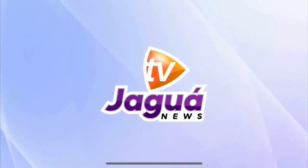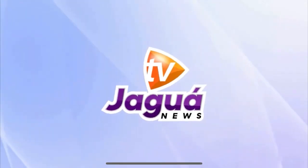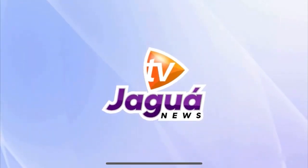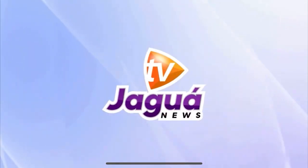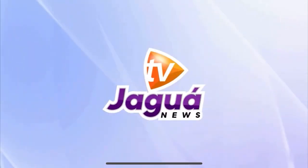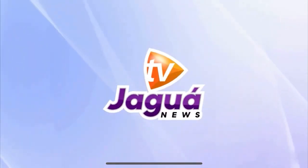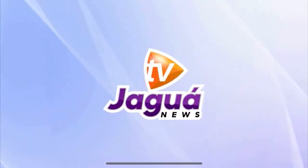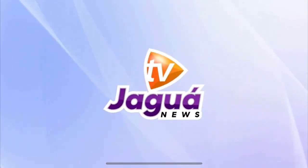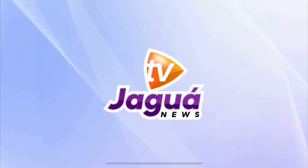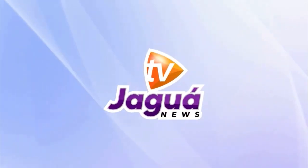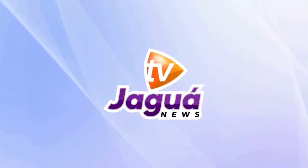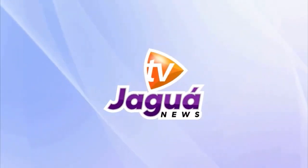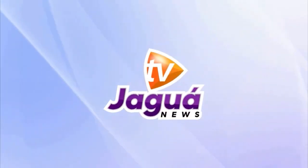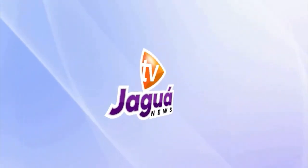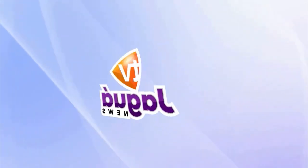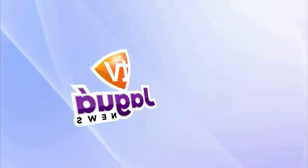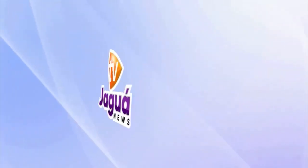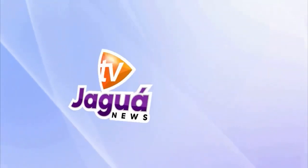TV Jaguar News.